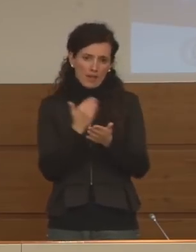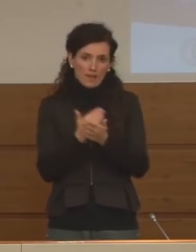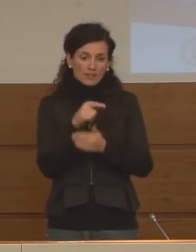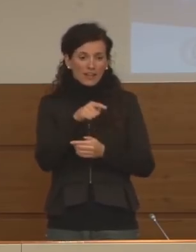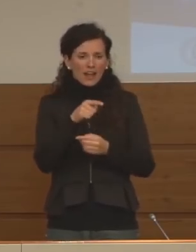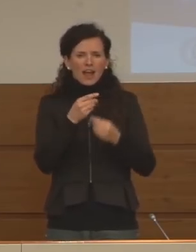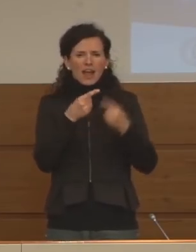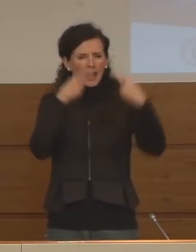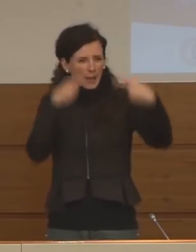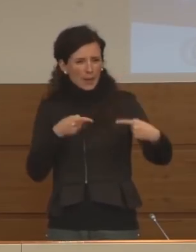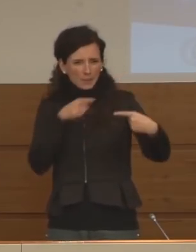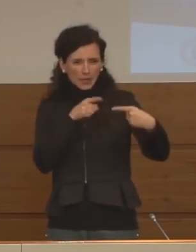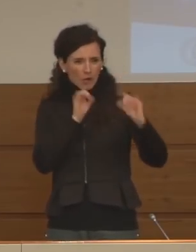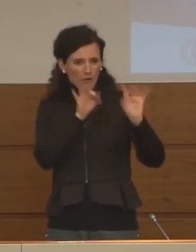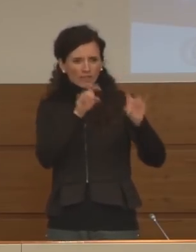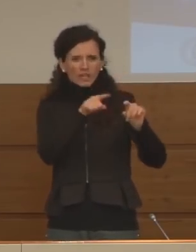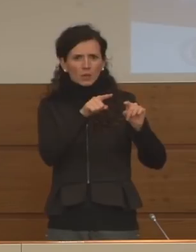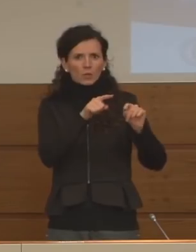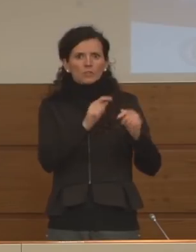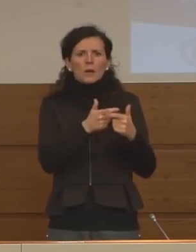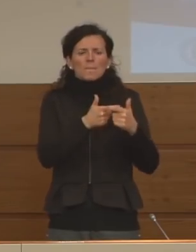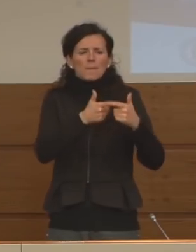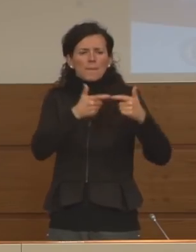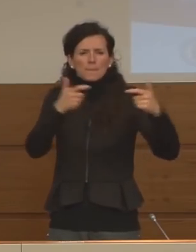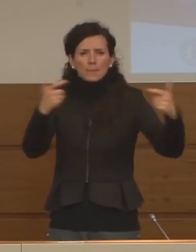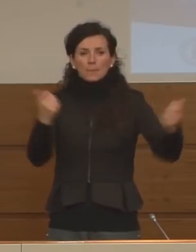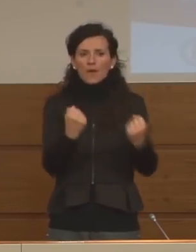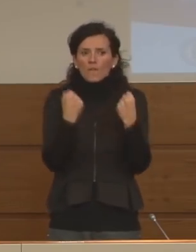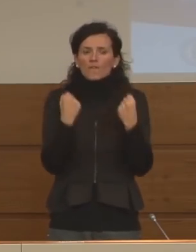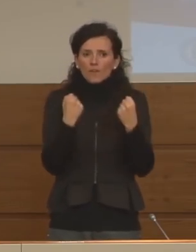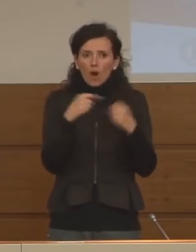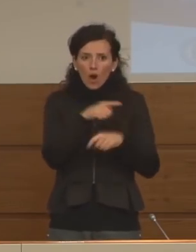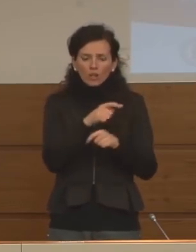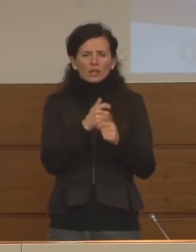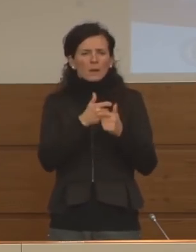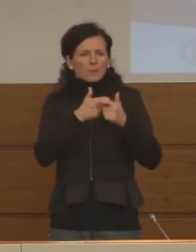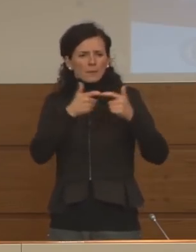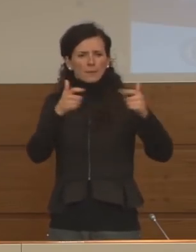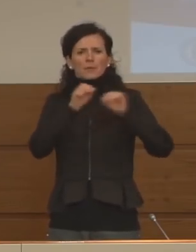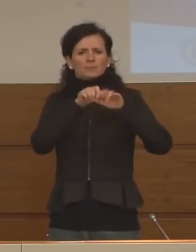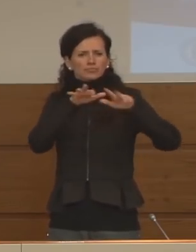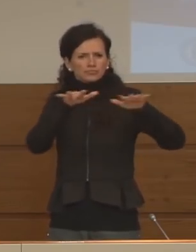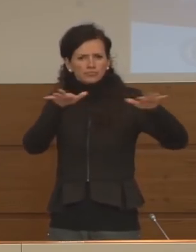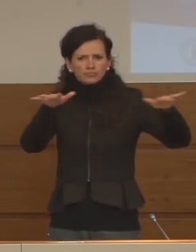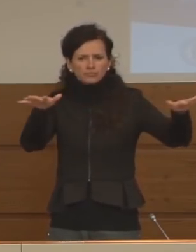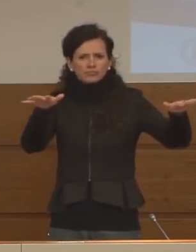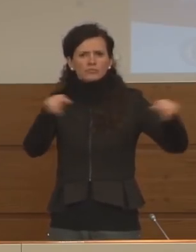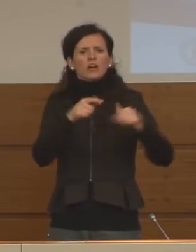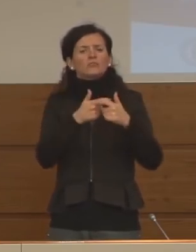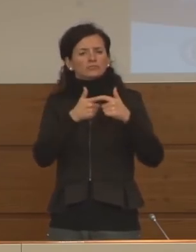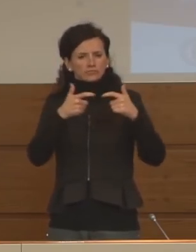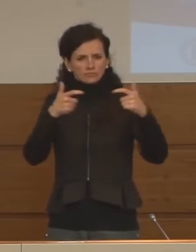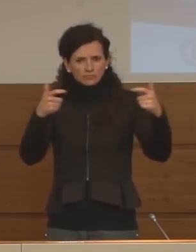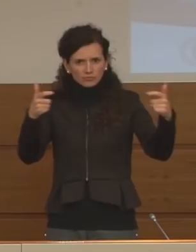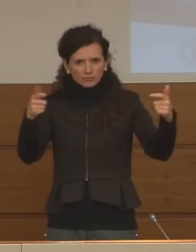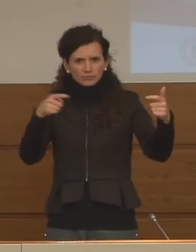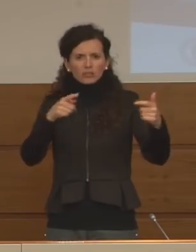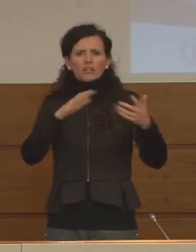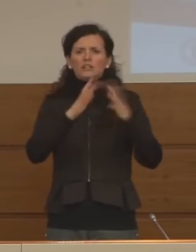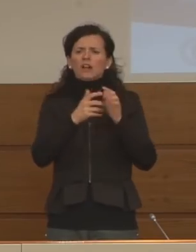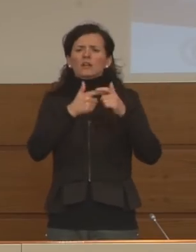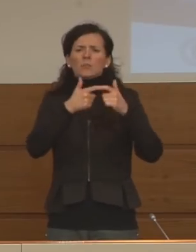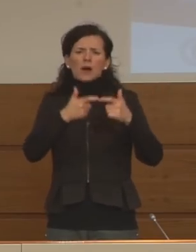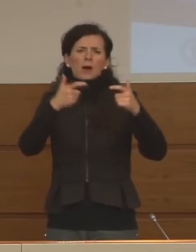diventa ancora più forte che si allarghi per ampiezza e si estenda per